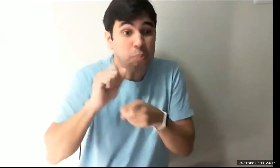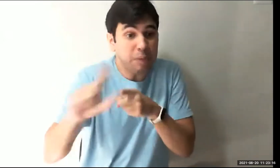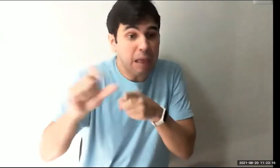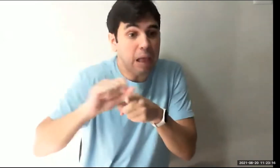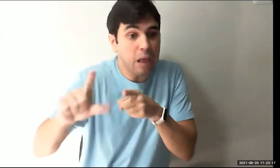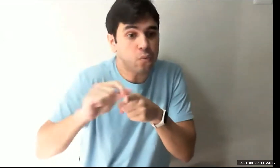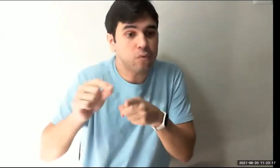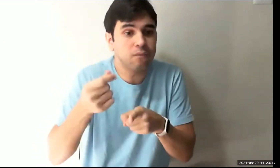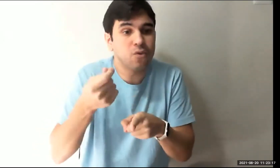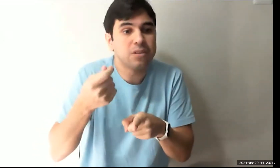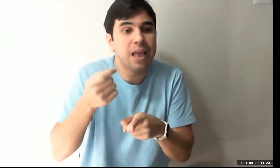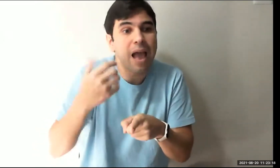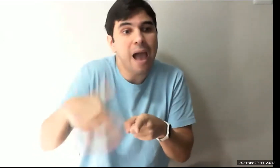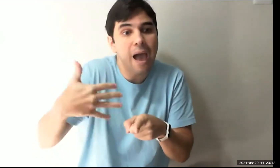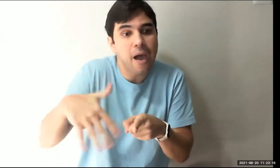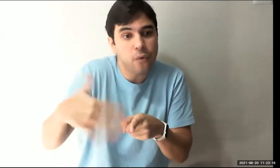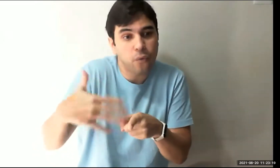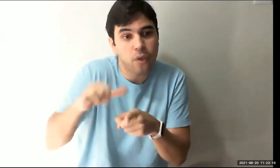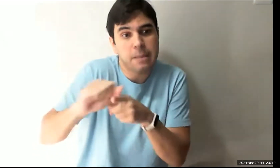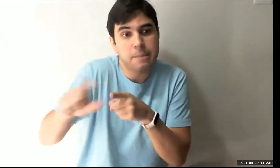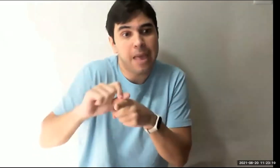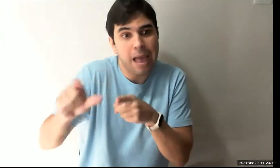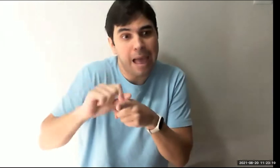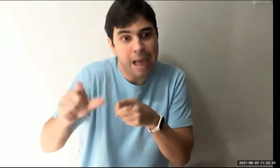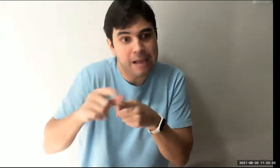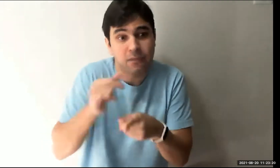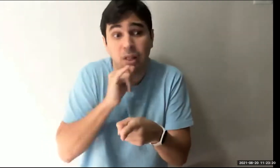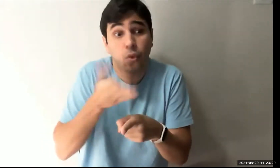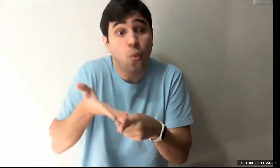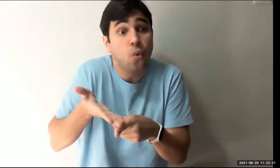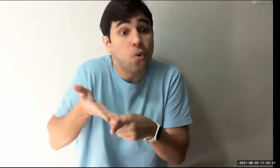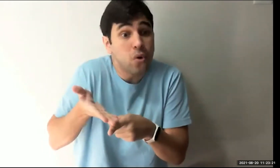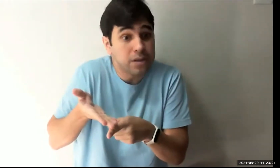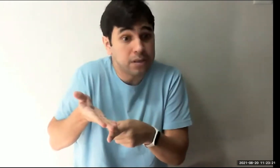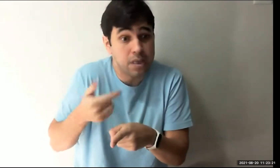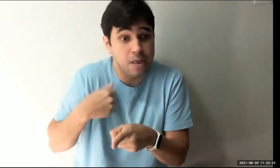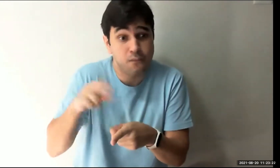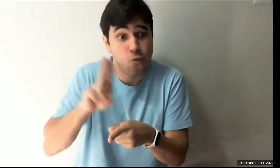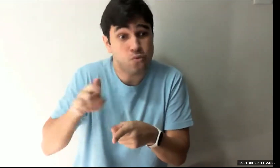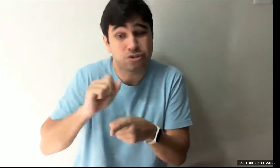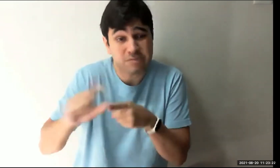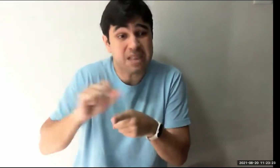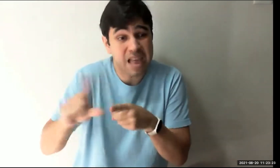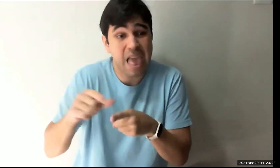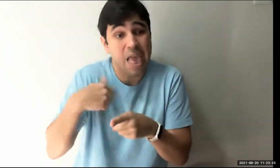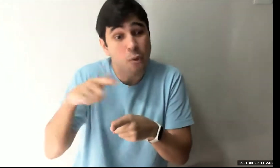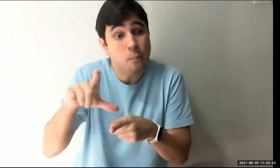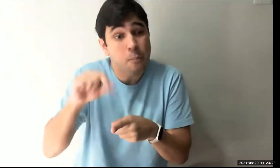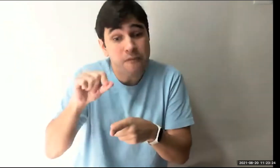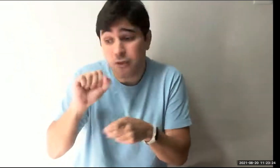esforçar Mas, para fazer. sim, eu penso que como que nós vamos fazer essa